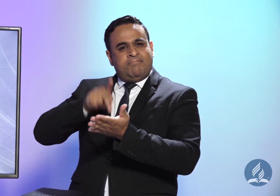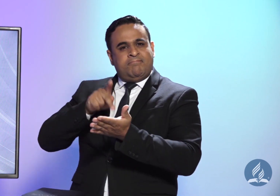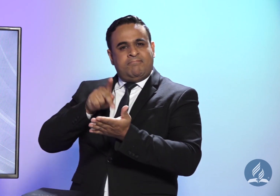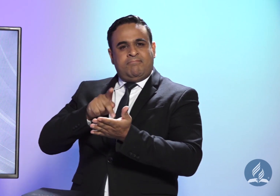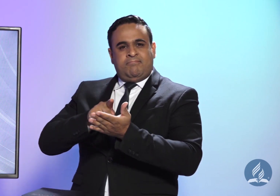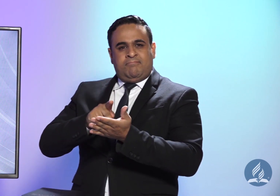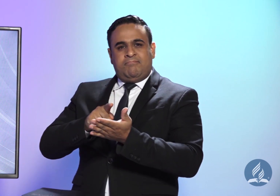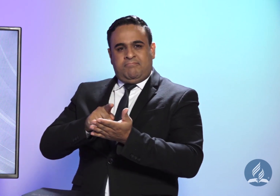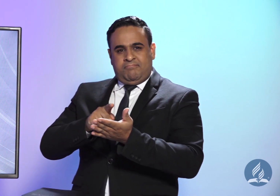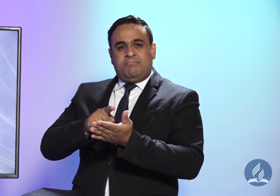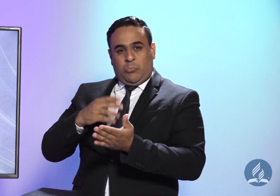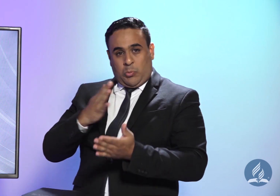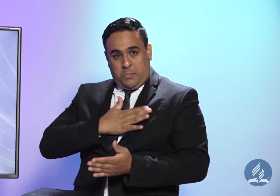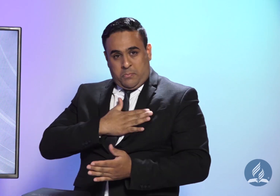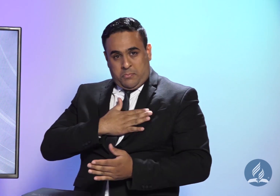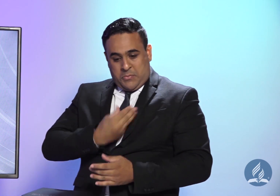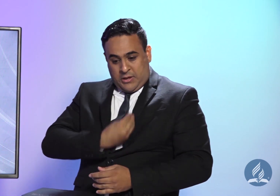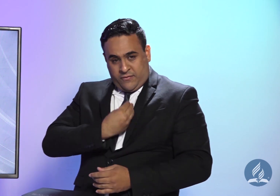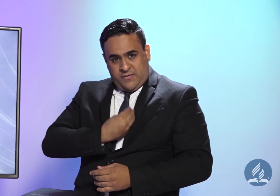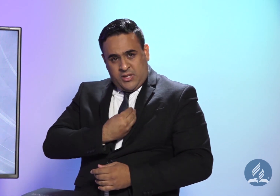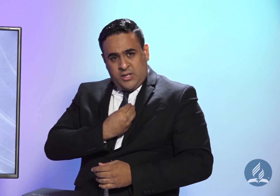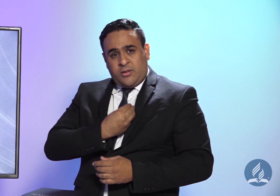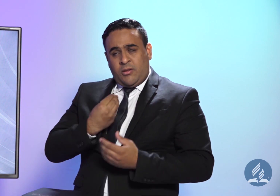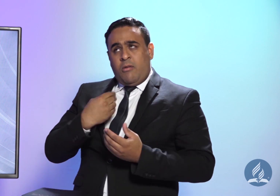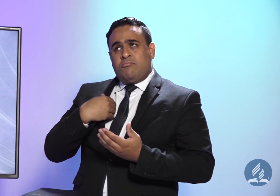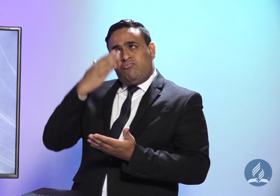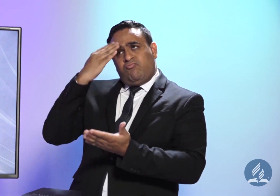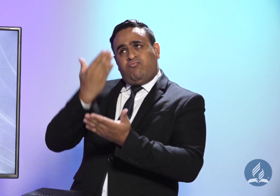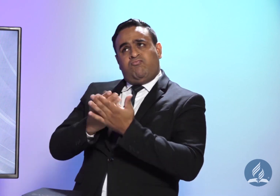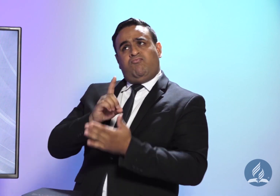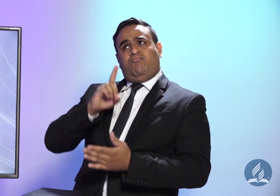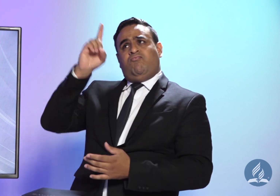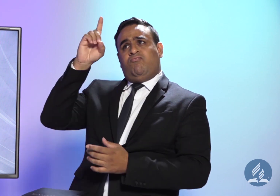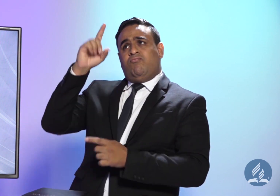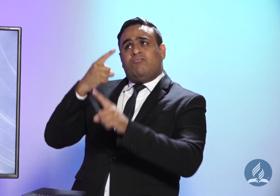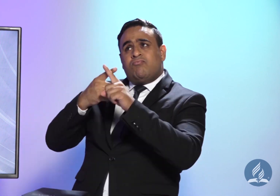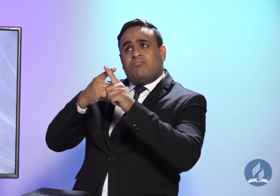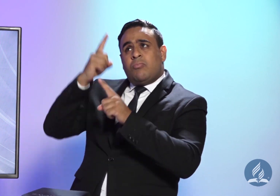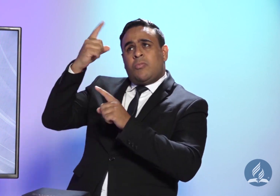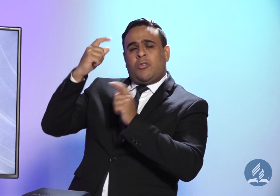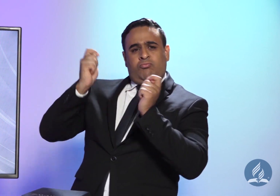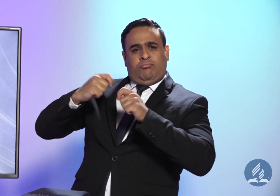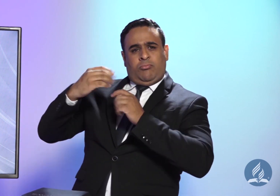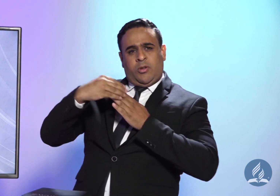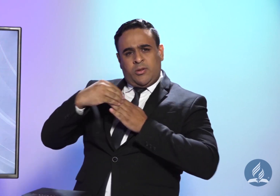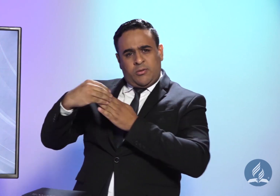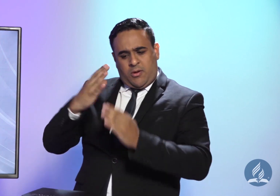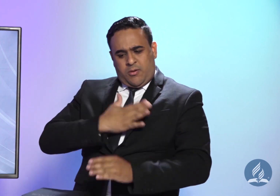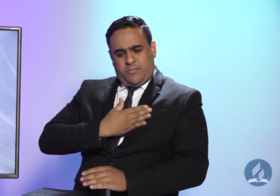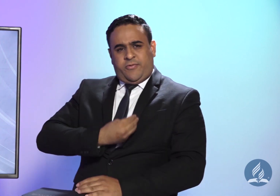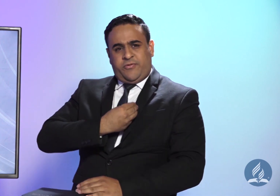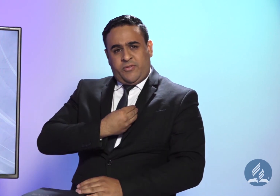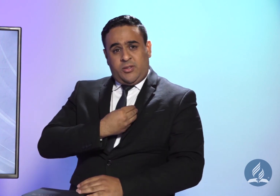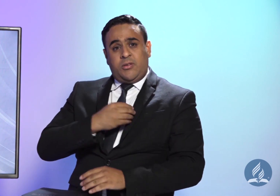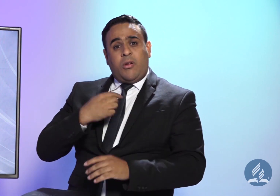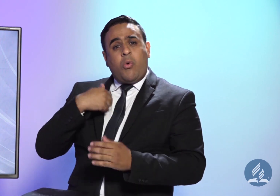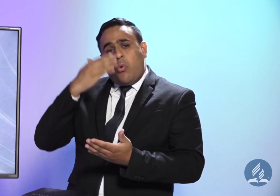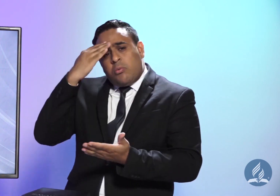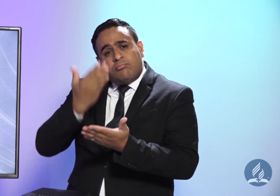da Bíblia para procurar uma resposta certa, procurar a verdade. Eu creio que Deus pode ser o meu guia, eu